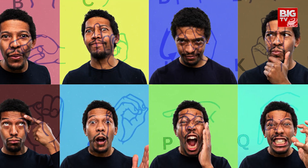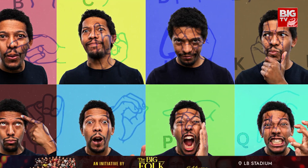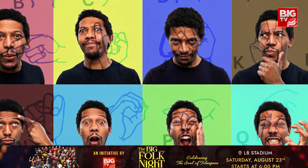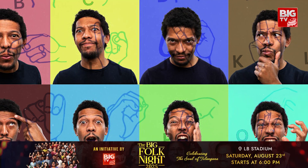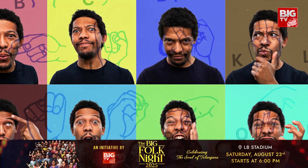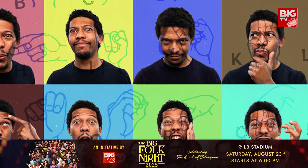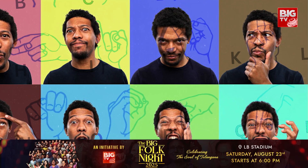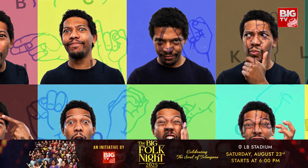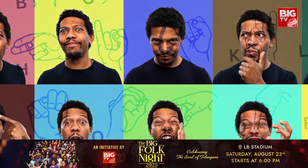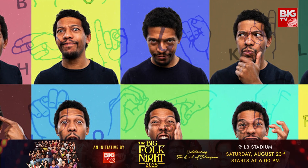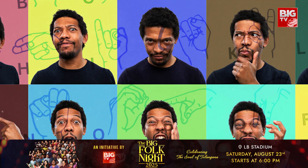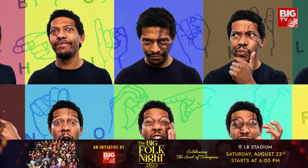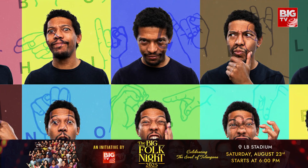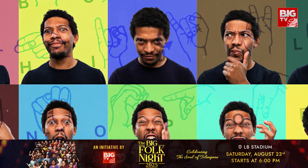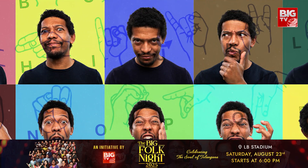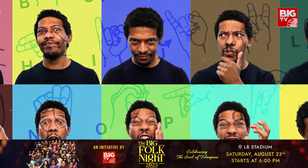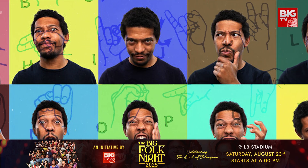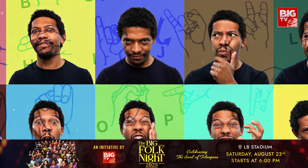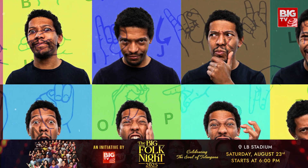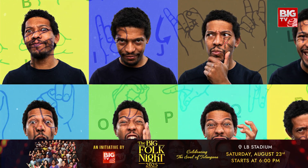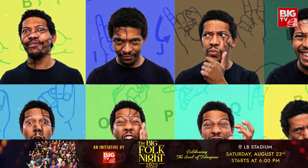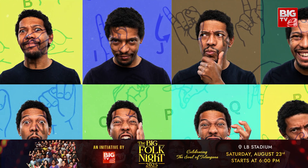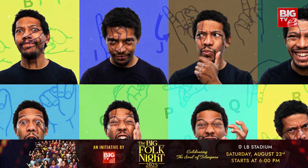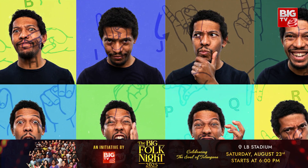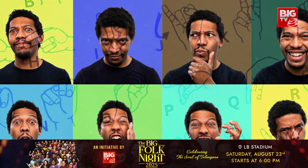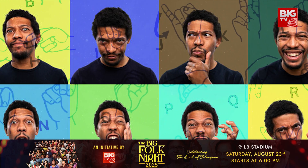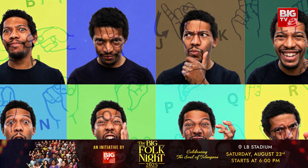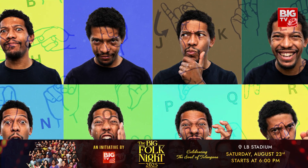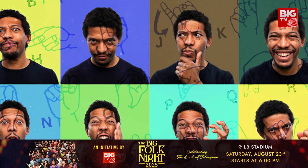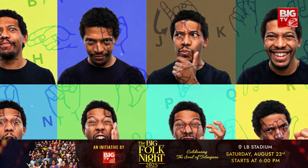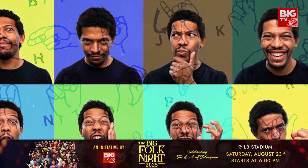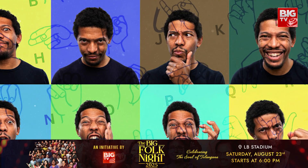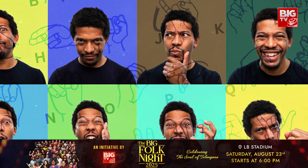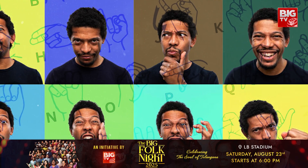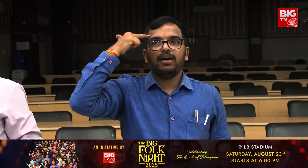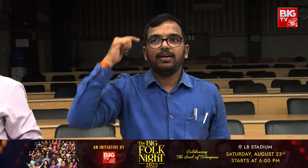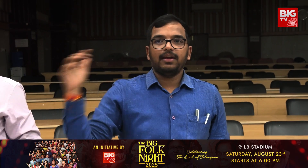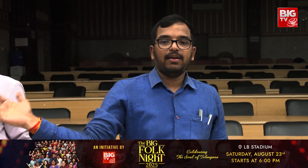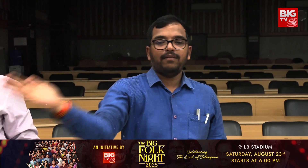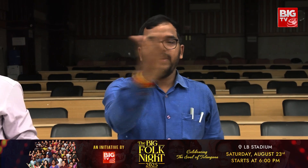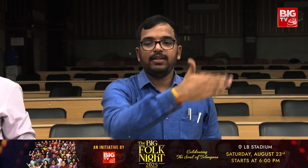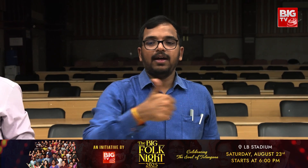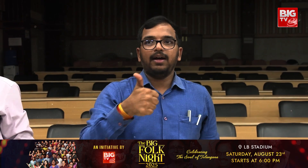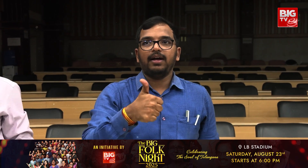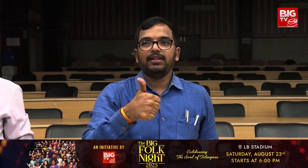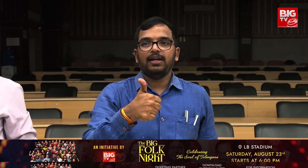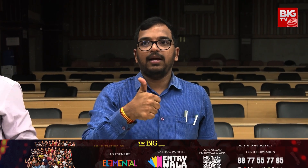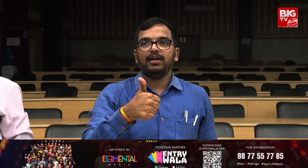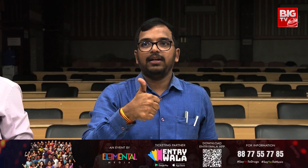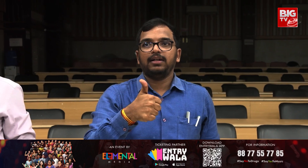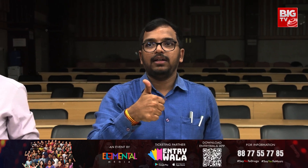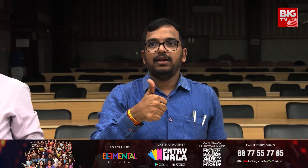దుఃఖం, ఆవేశం, ఆనందం, ఆక్రోశం వంటివి తెలియజేయడానికి సైన్ లాంగ్వేజ్ ద్వారా సైగలు చేస్తూనే ముఖంలోనూ వాటిని